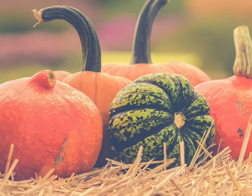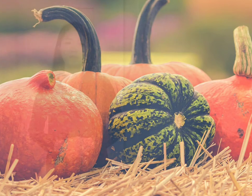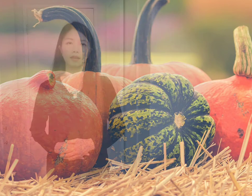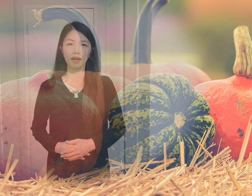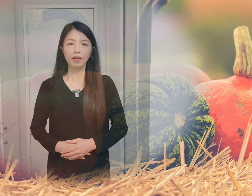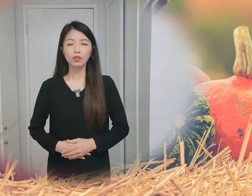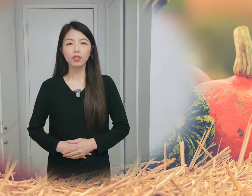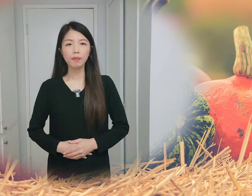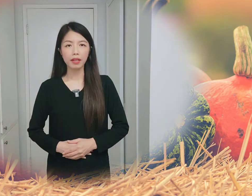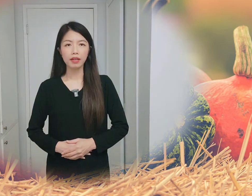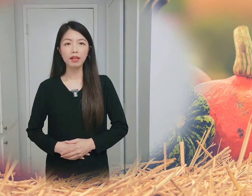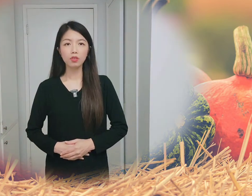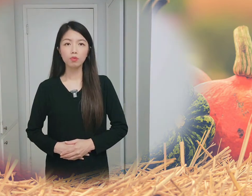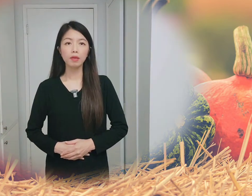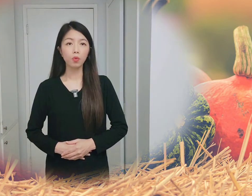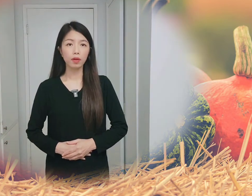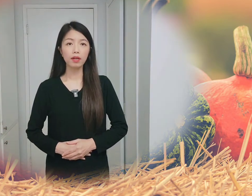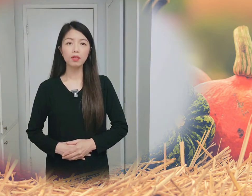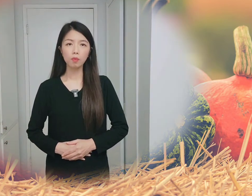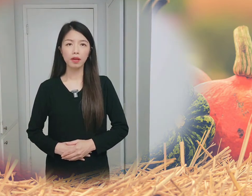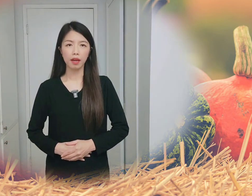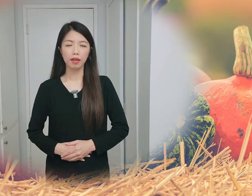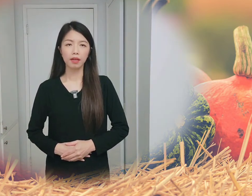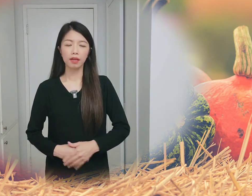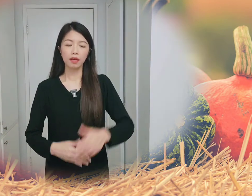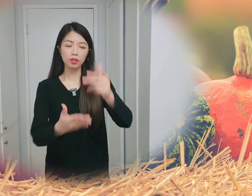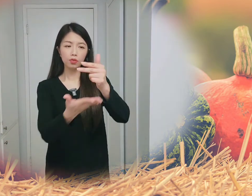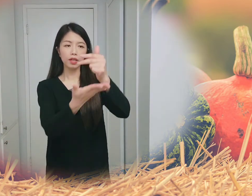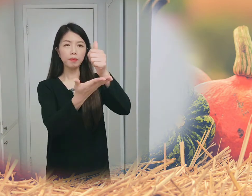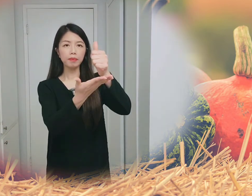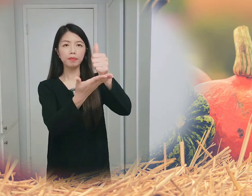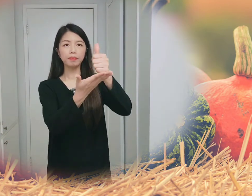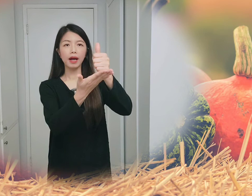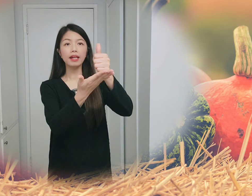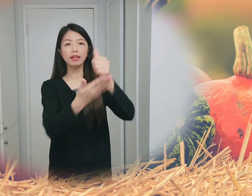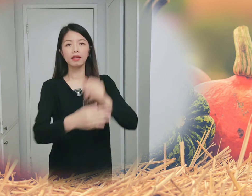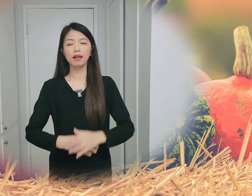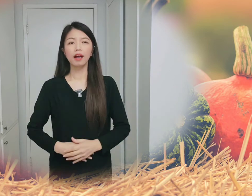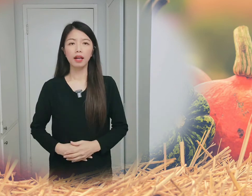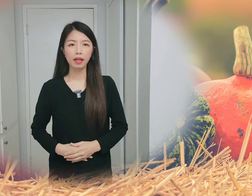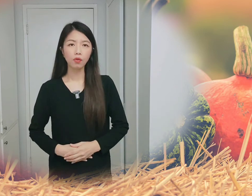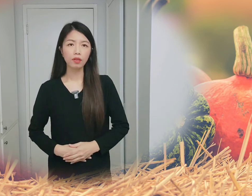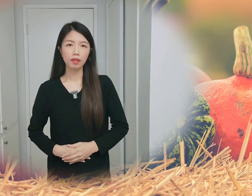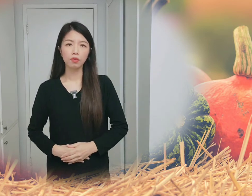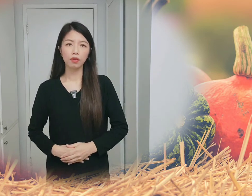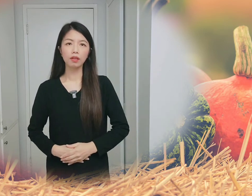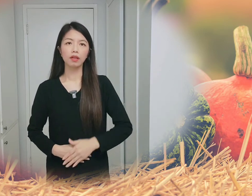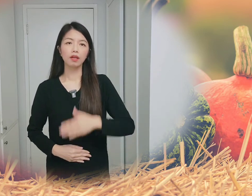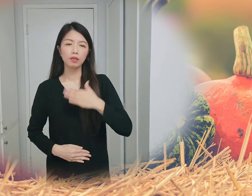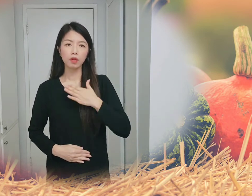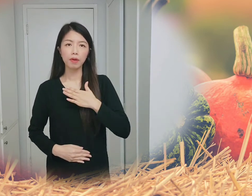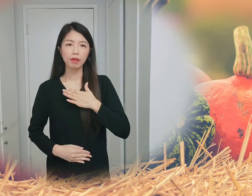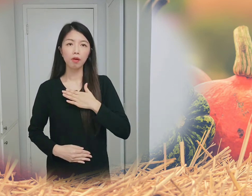됩니다. 주님 알기를 주만 보기를 소망해. 주님 알기를, 알다라고 하는 뜻의